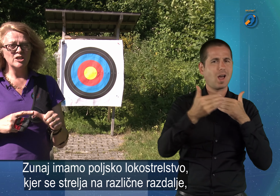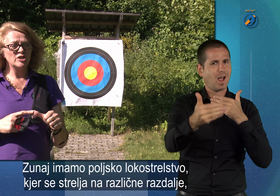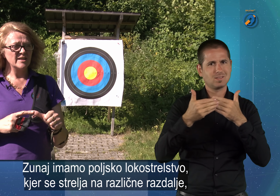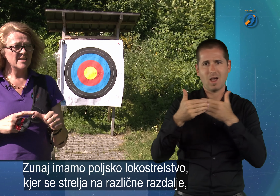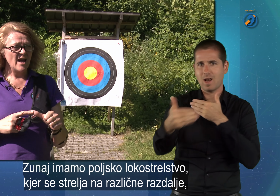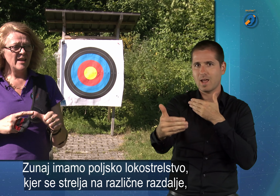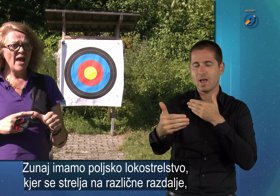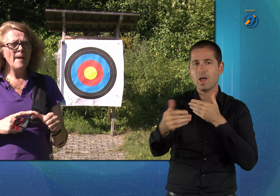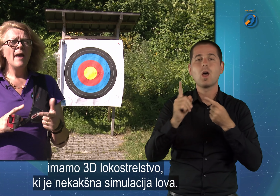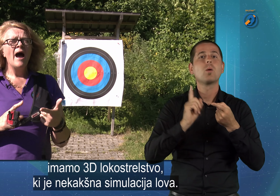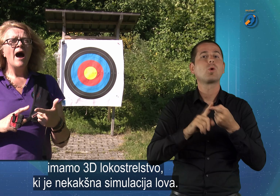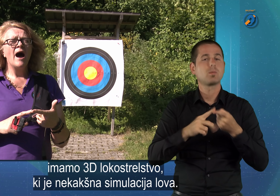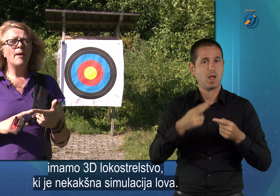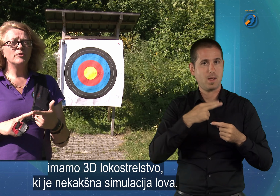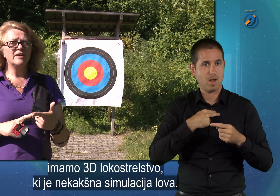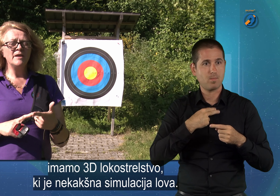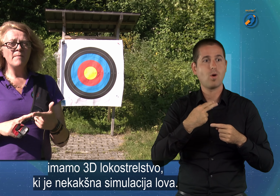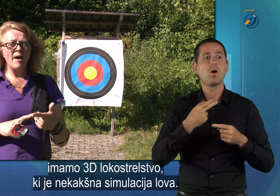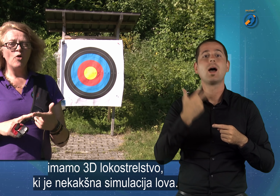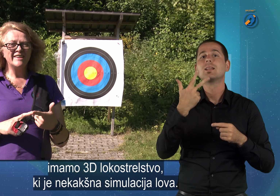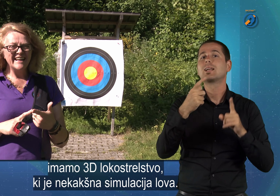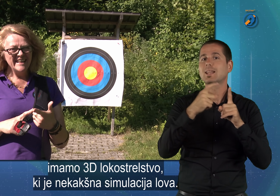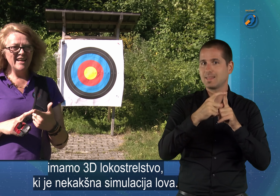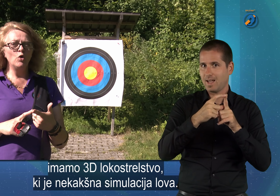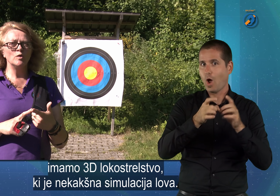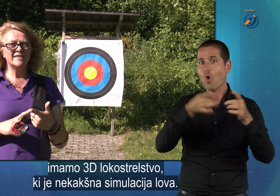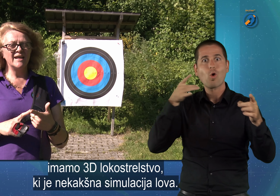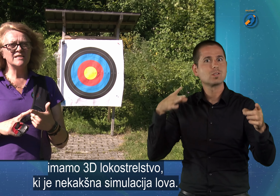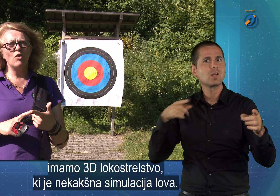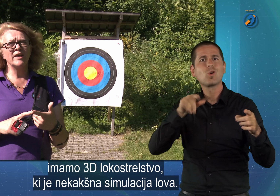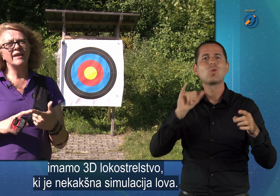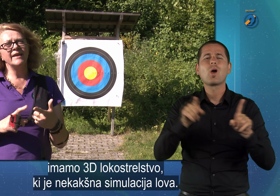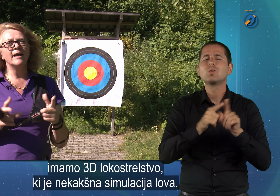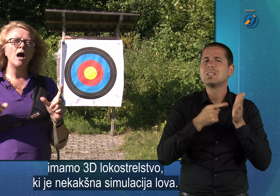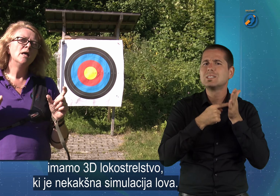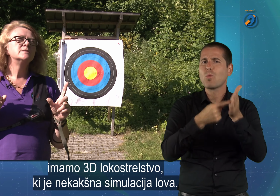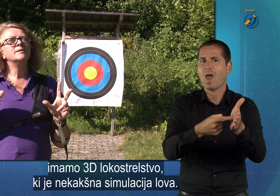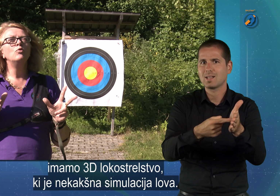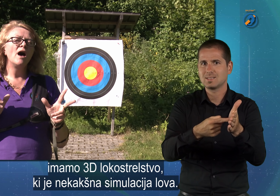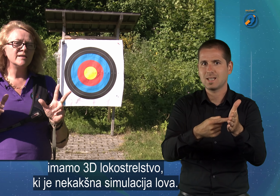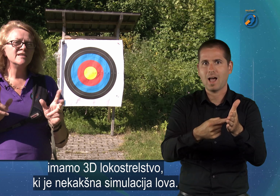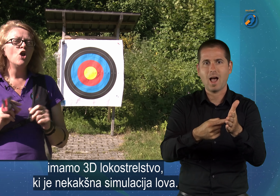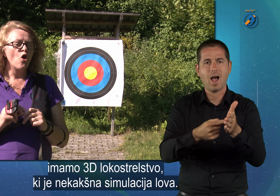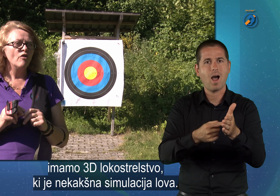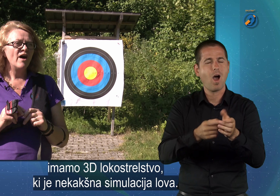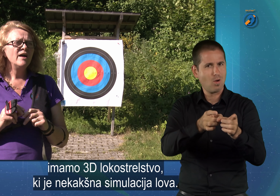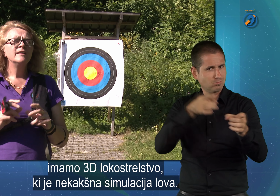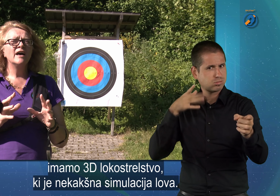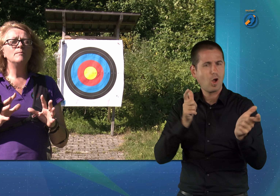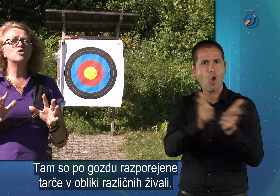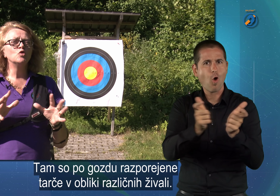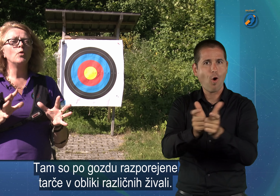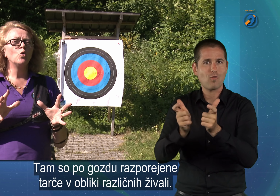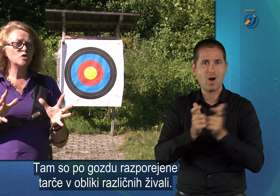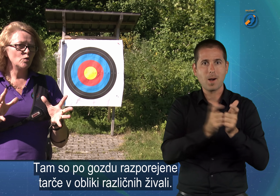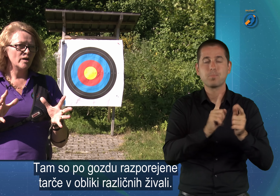na različne razdalje, potem imamo 3D lokostrelstvo, kjer je neka simulacija lova.